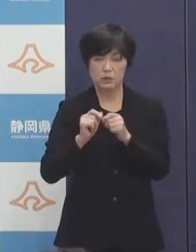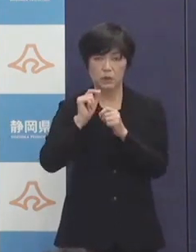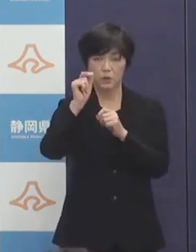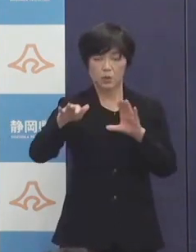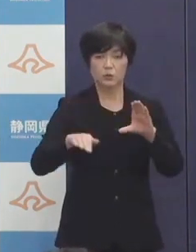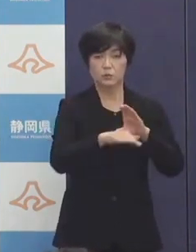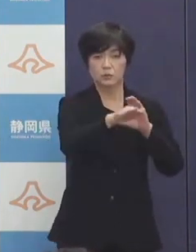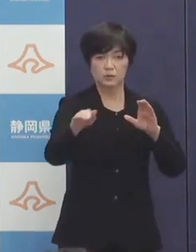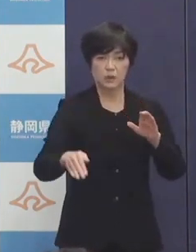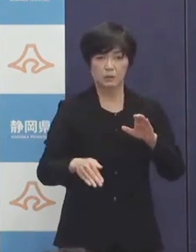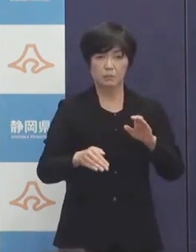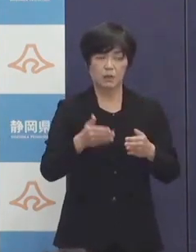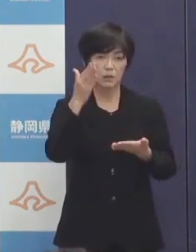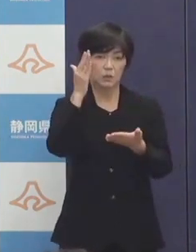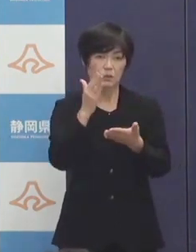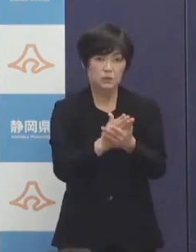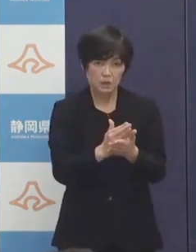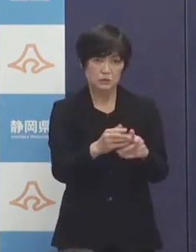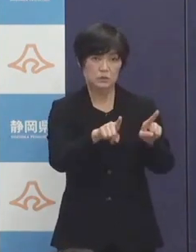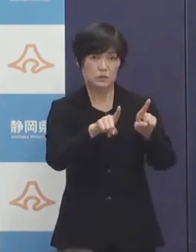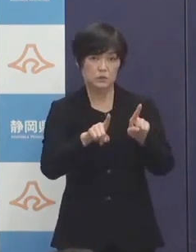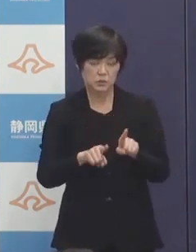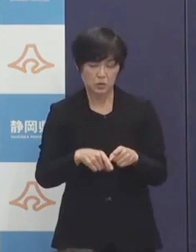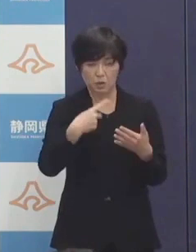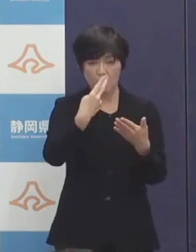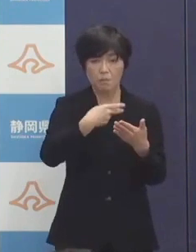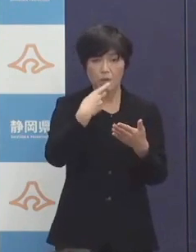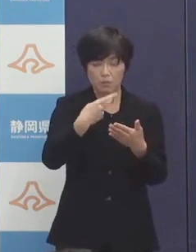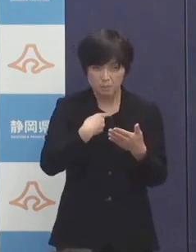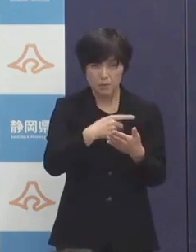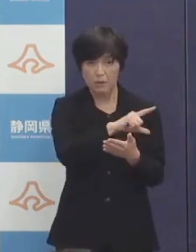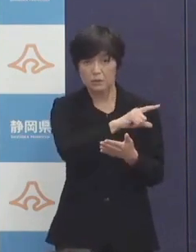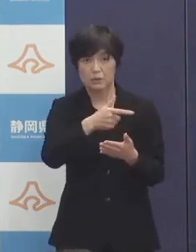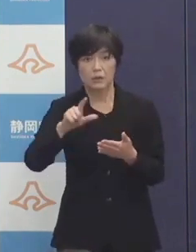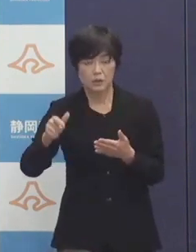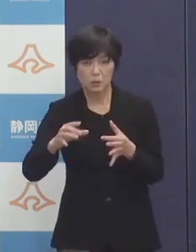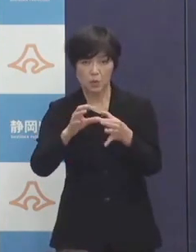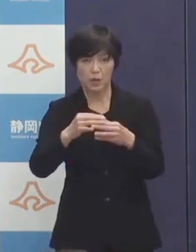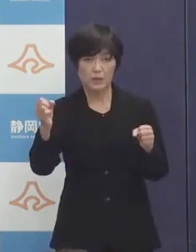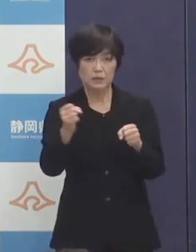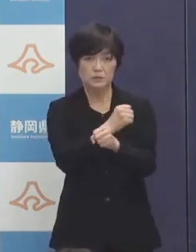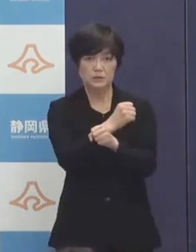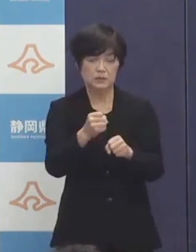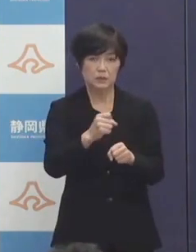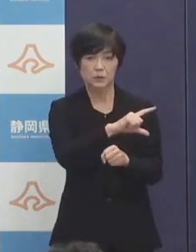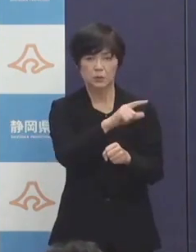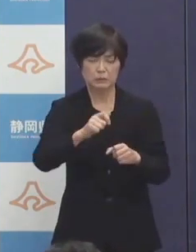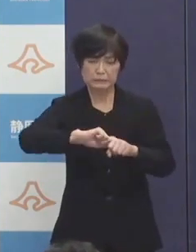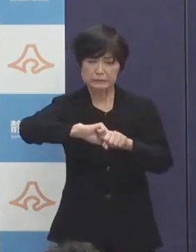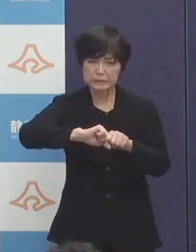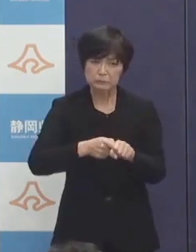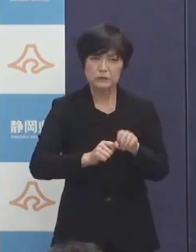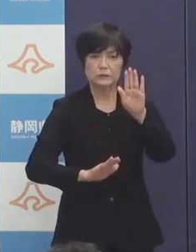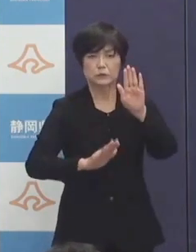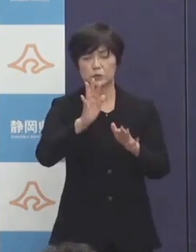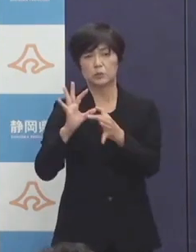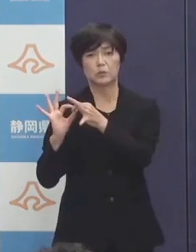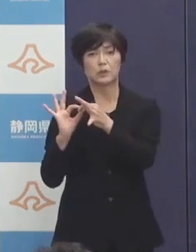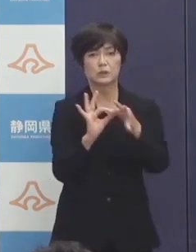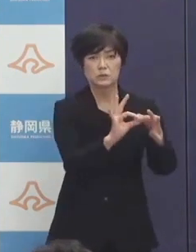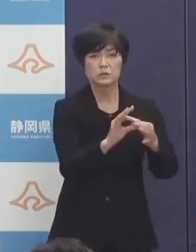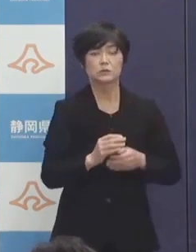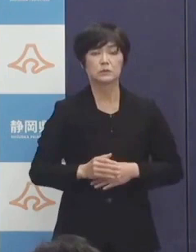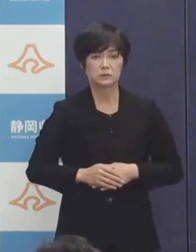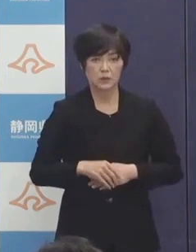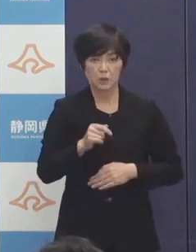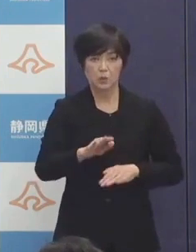の一時停止等により、飲食、宿泊サービス業や関連産業で厳しい状況が続いています。